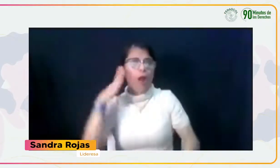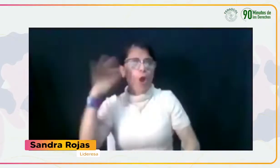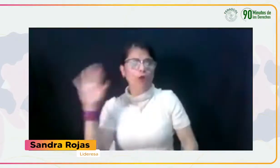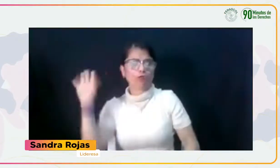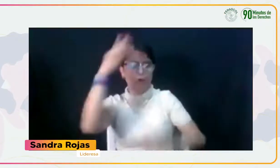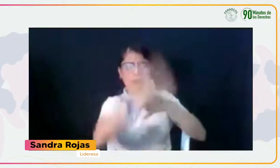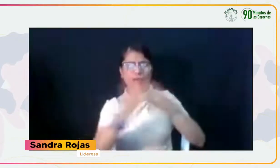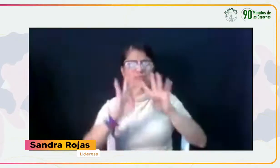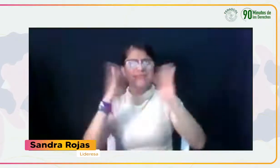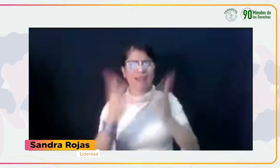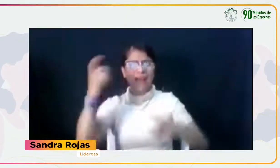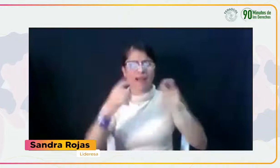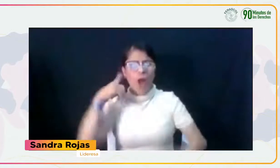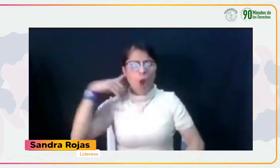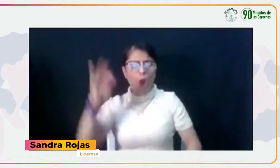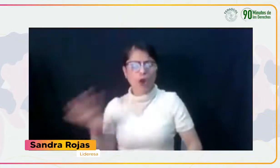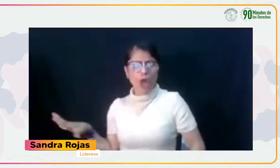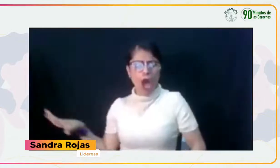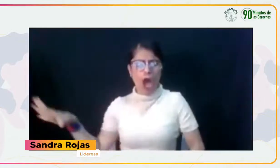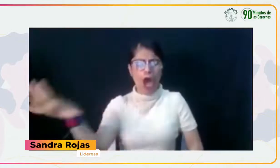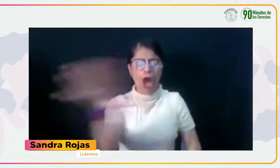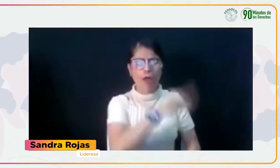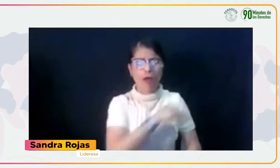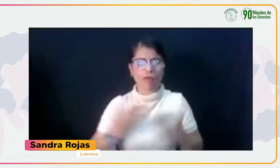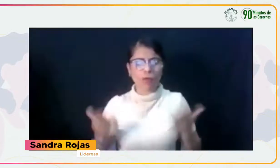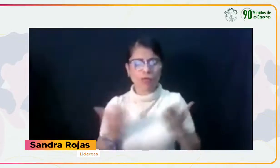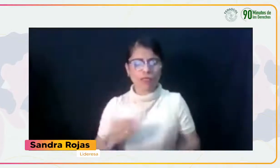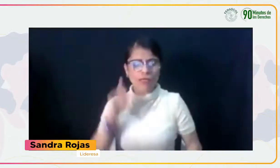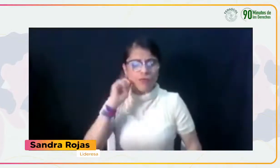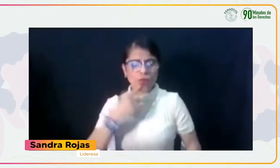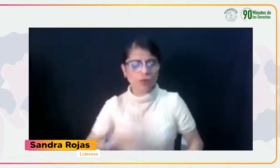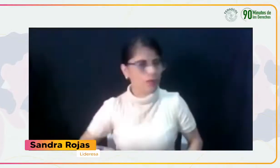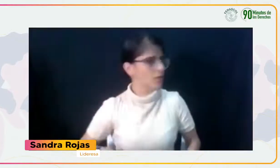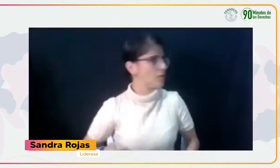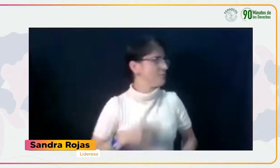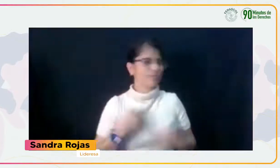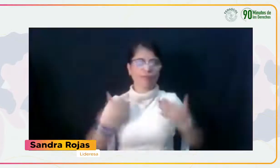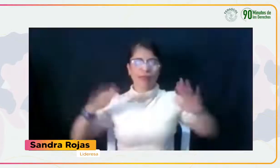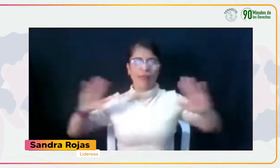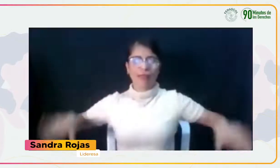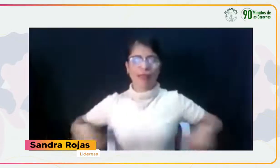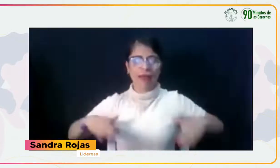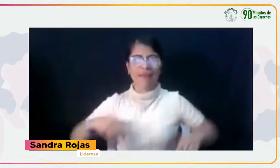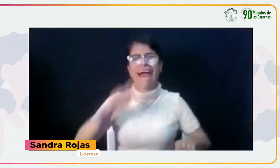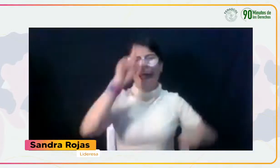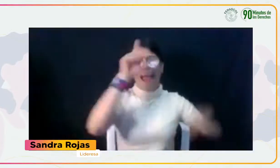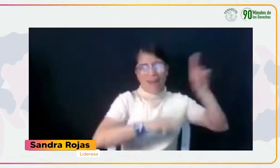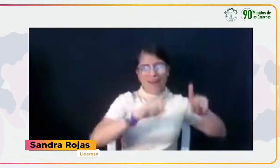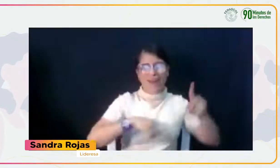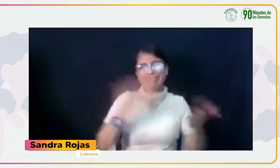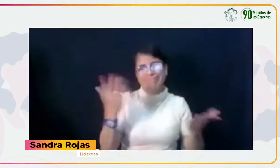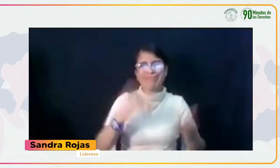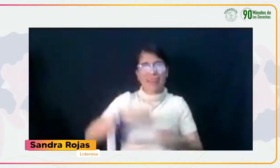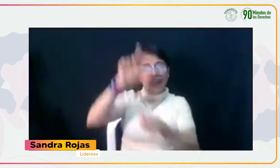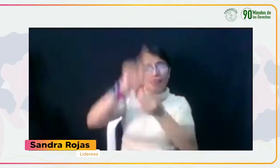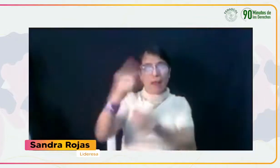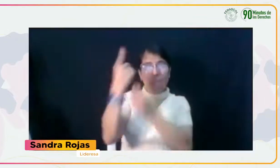también participar a nivel nacional, porque vemos que la mayoría de los políticos son personas oyentes y no son personas